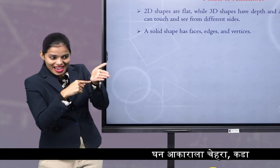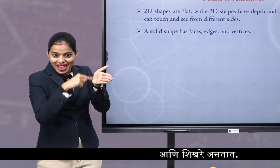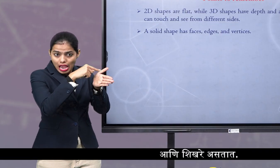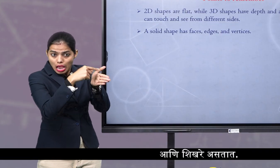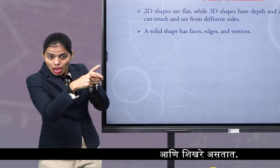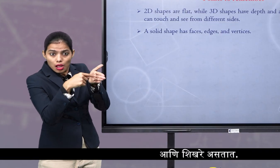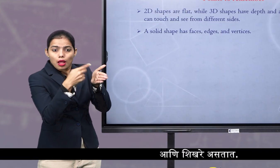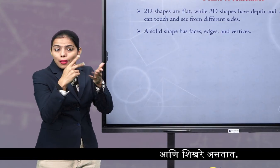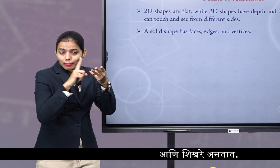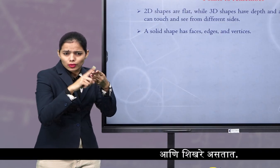आणि शिखरे असतात.